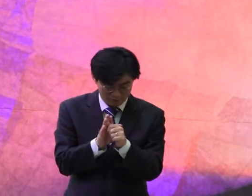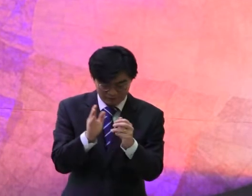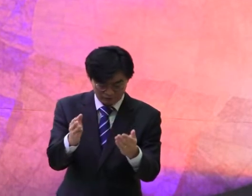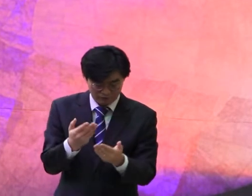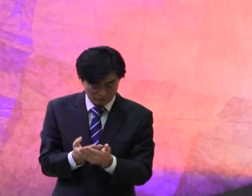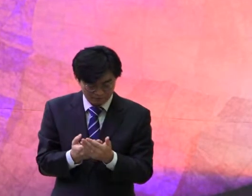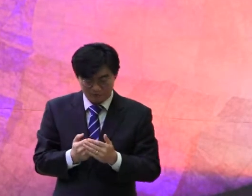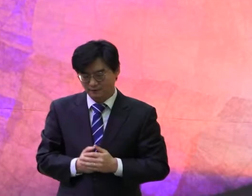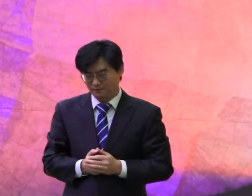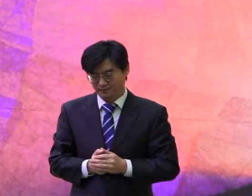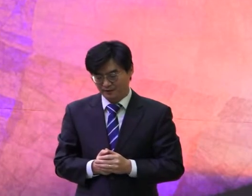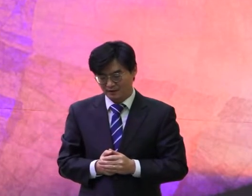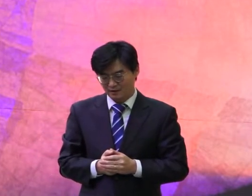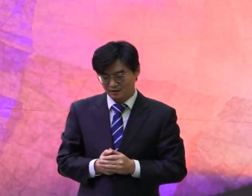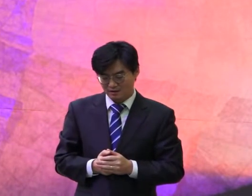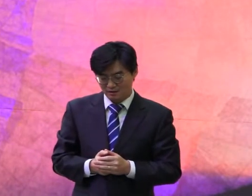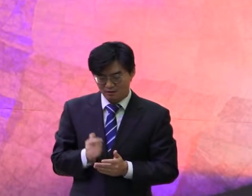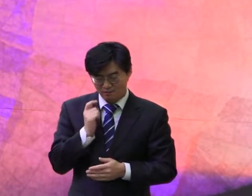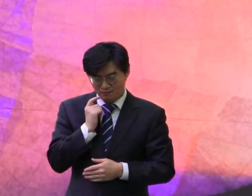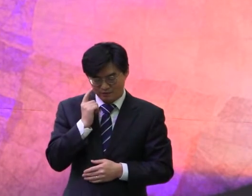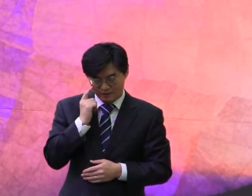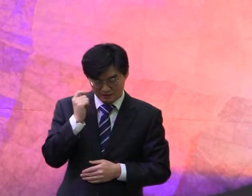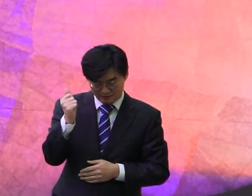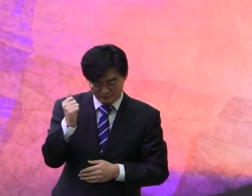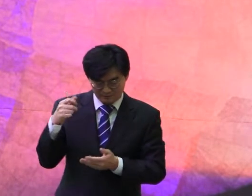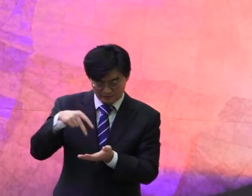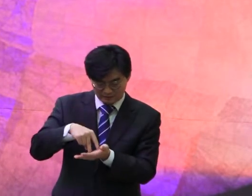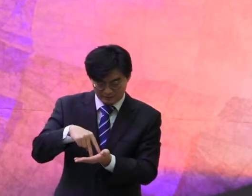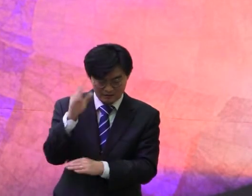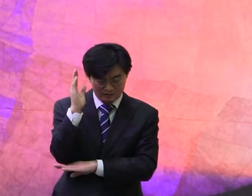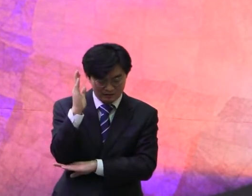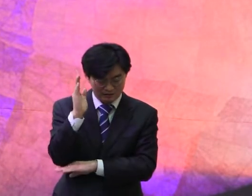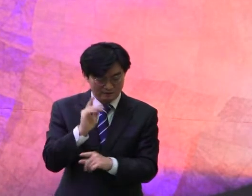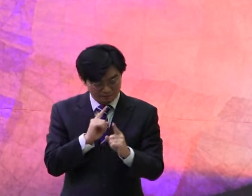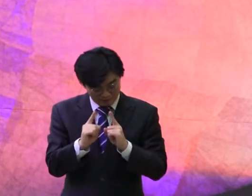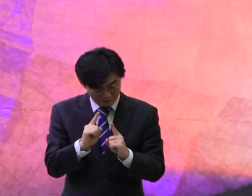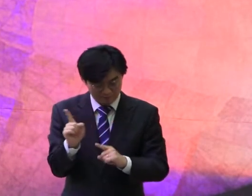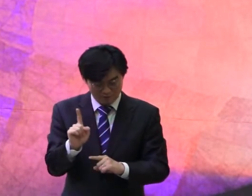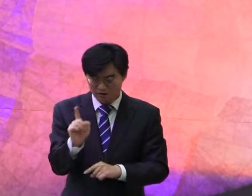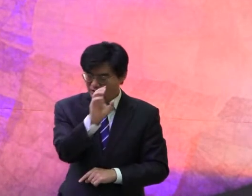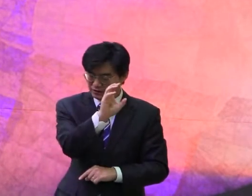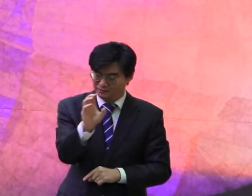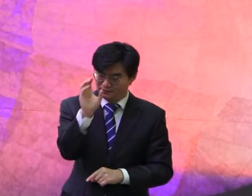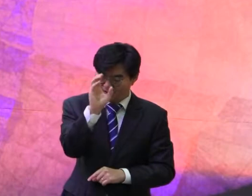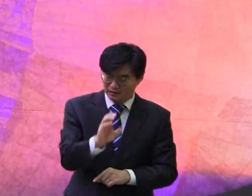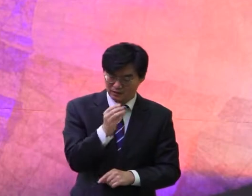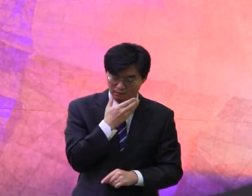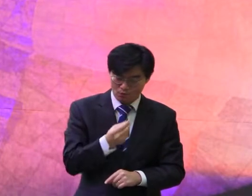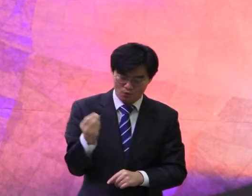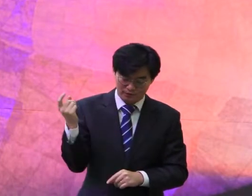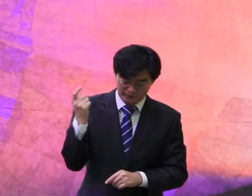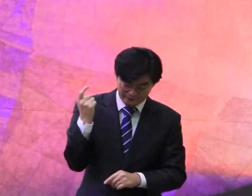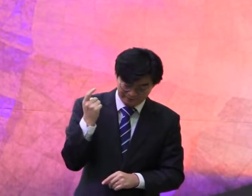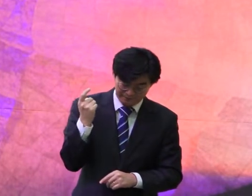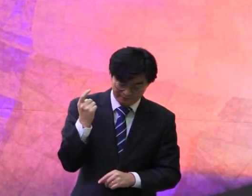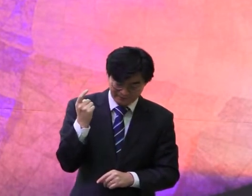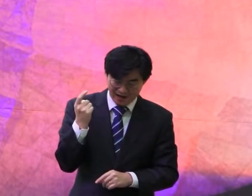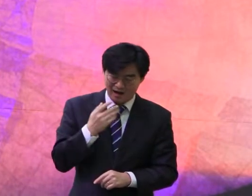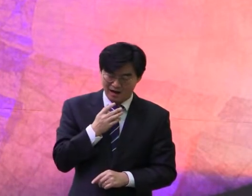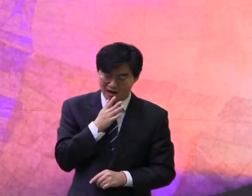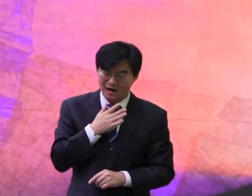시간 변상인 목사님의 선포되는 말씀이 십자가의 복음이 되게 하시며